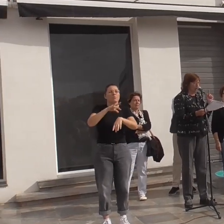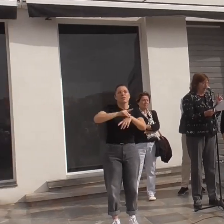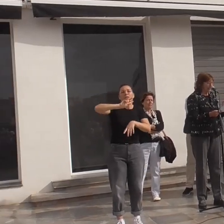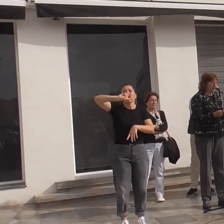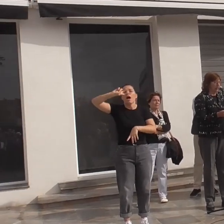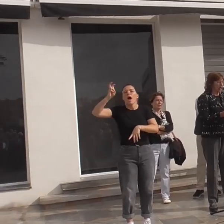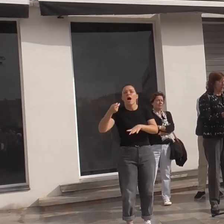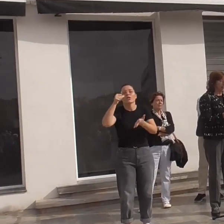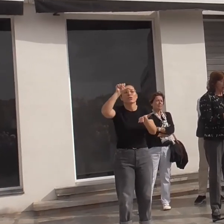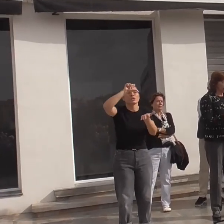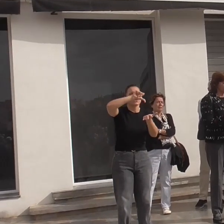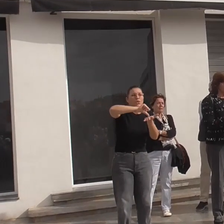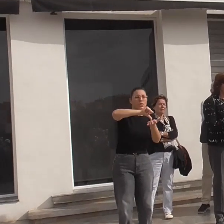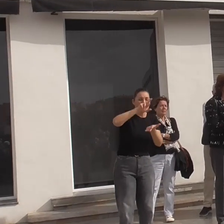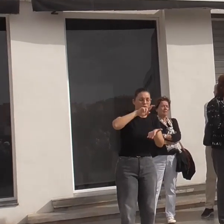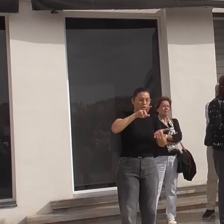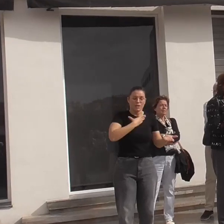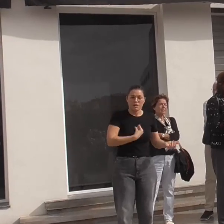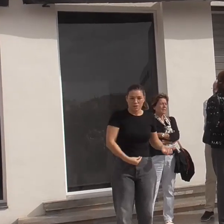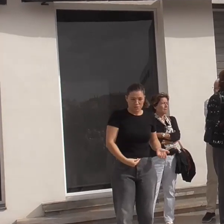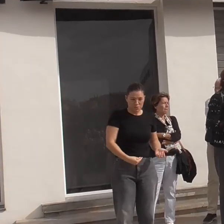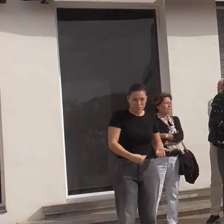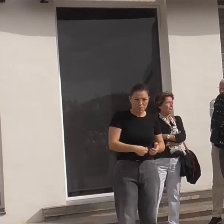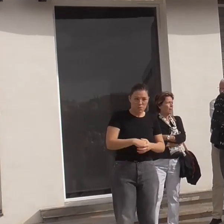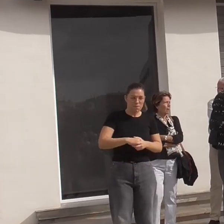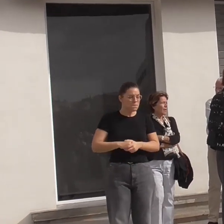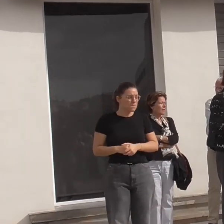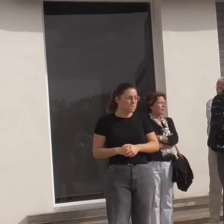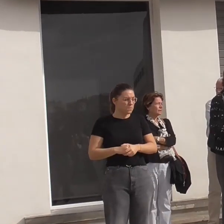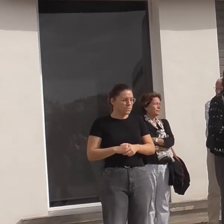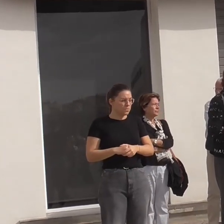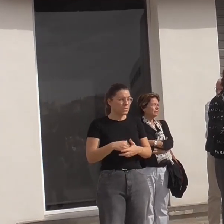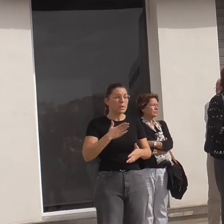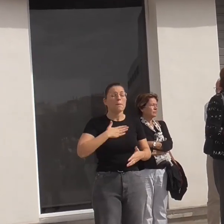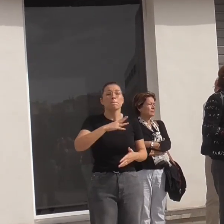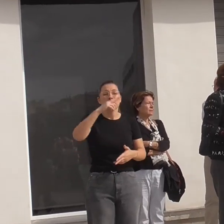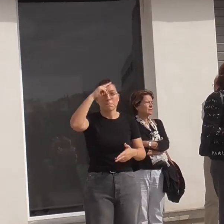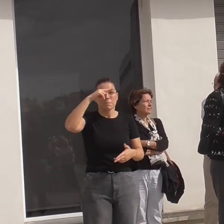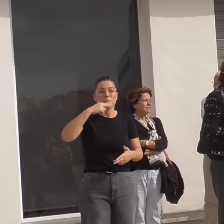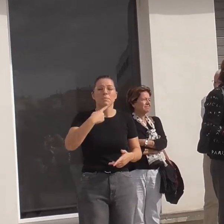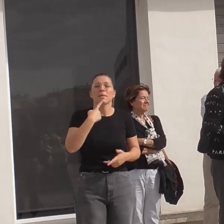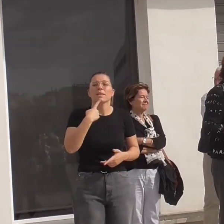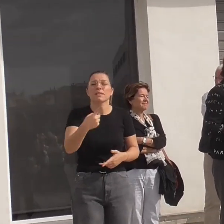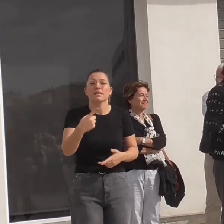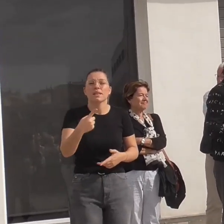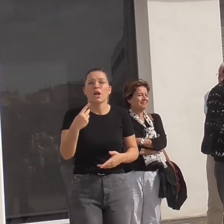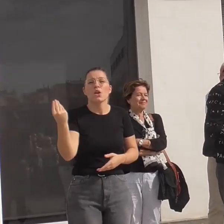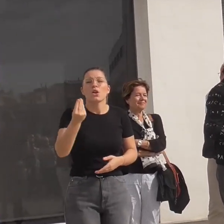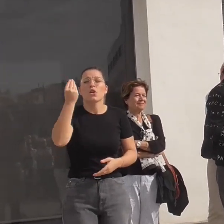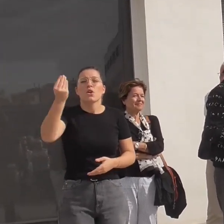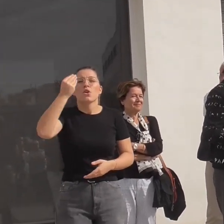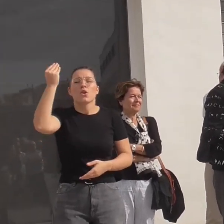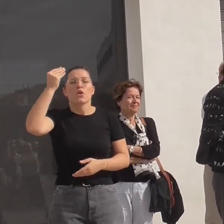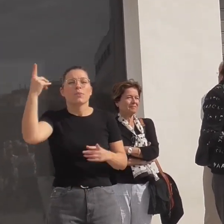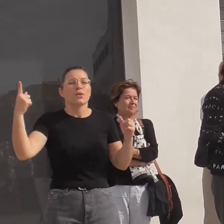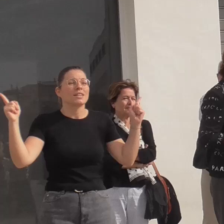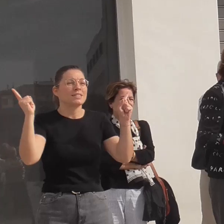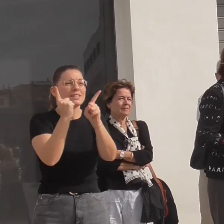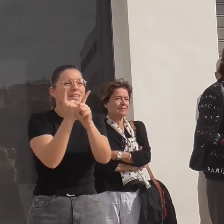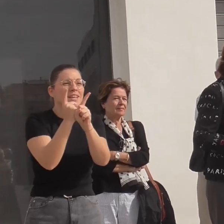otros centros de la región de Murcia. Mi padre decía que lo mejor es enemigo de lo